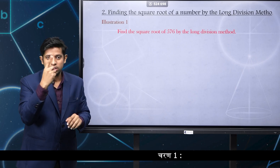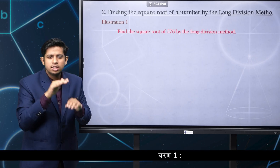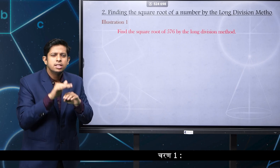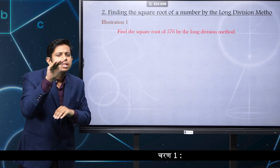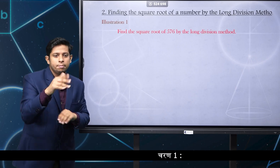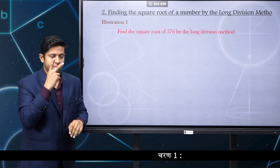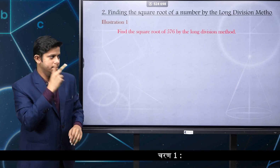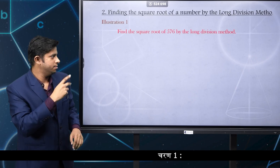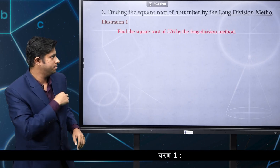चरण 1.